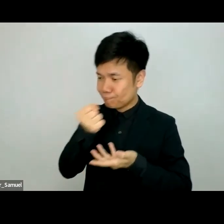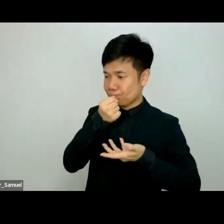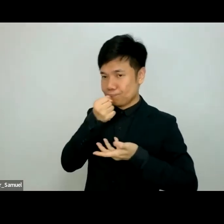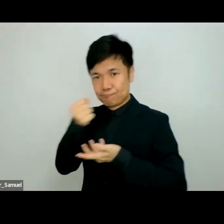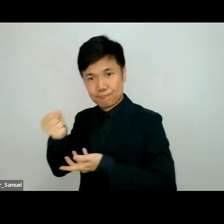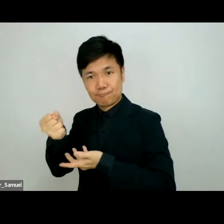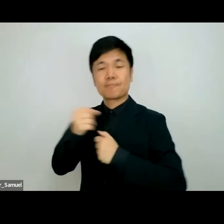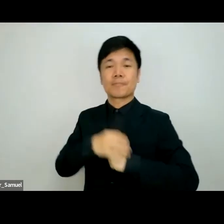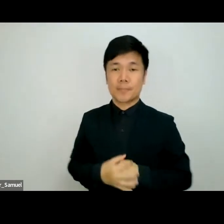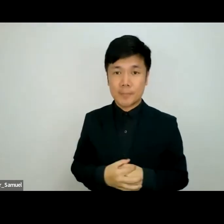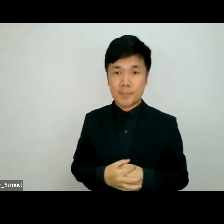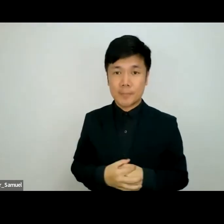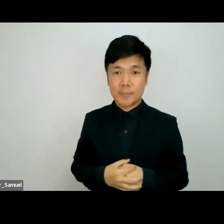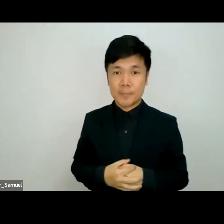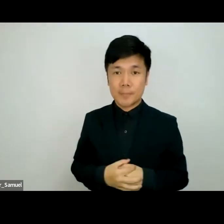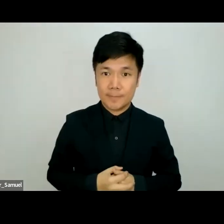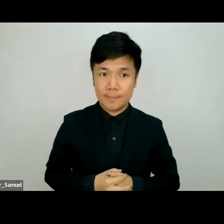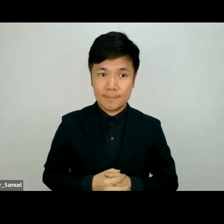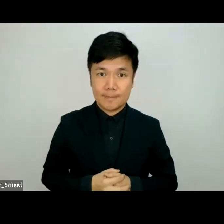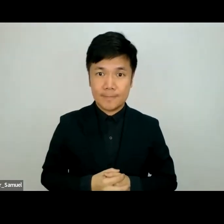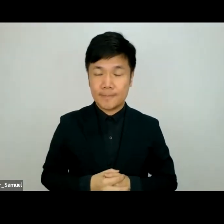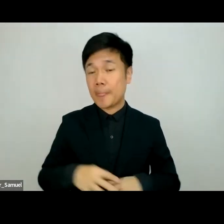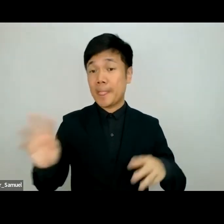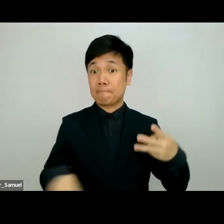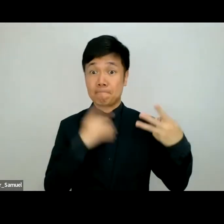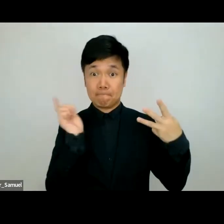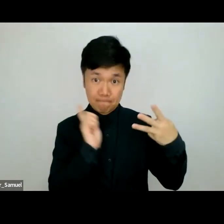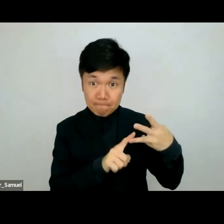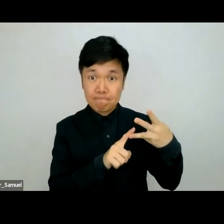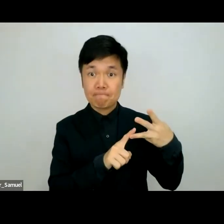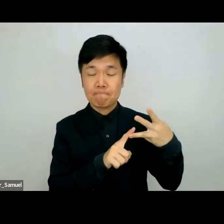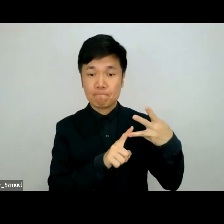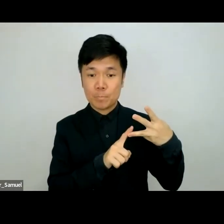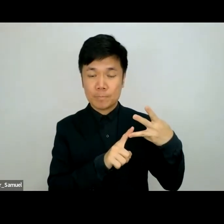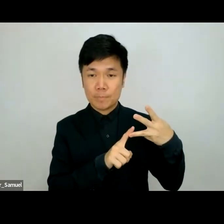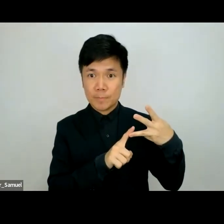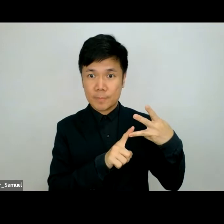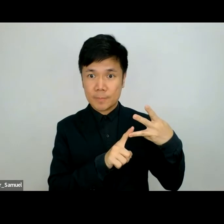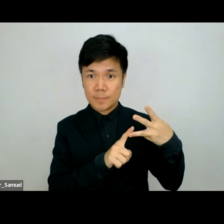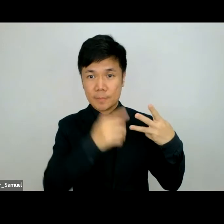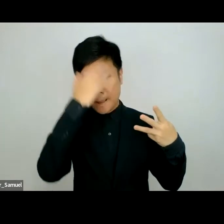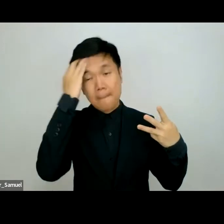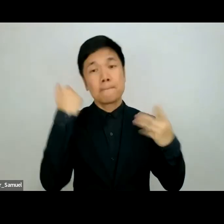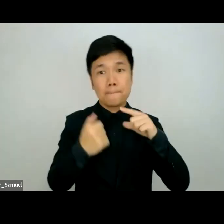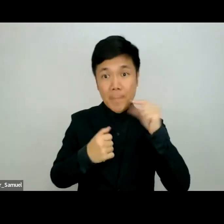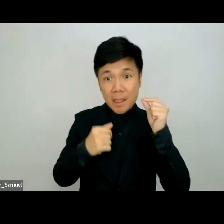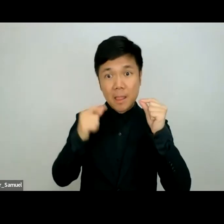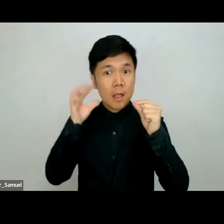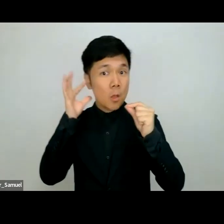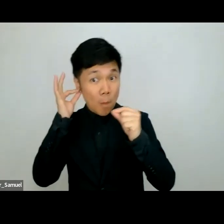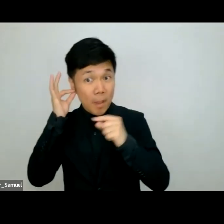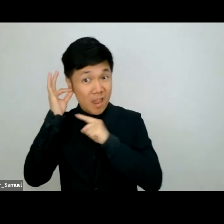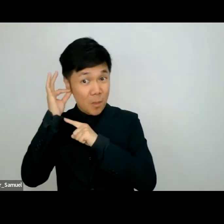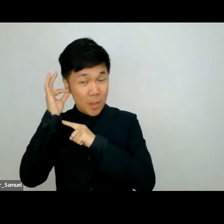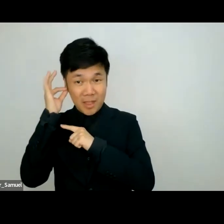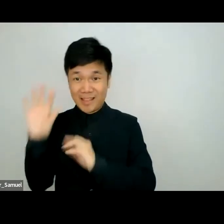physiques. C'est très important d'inclure les autres types d'handicaps. Et en ce qui concerne